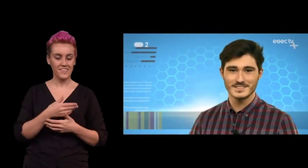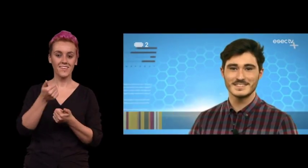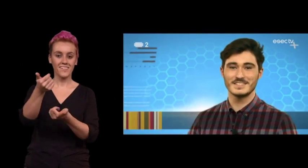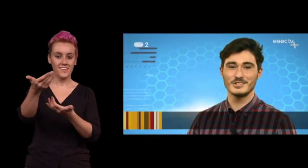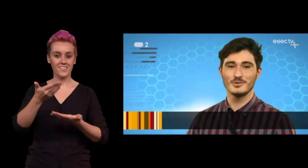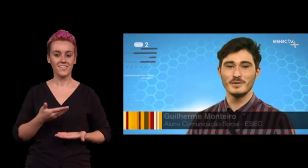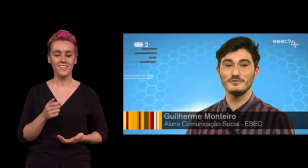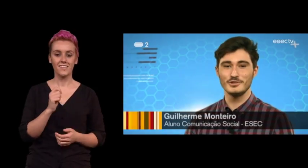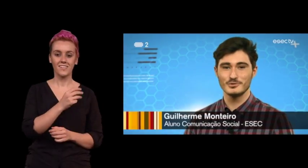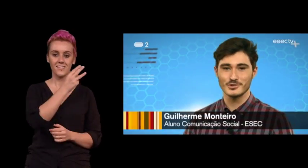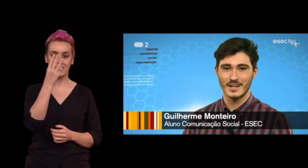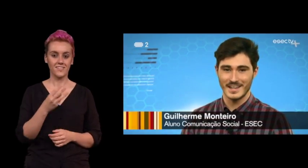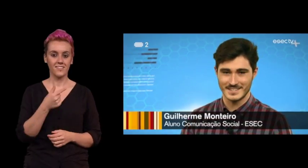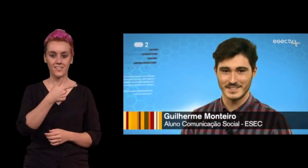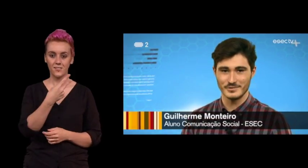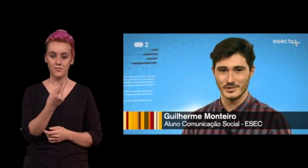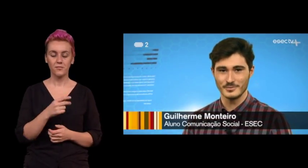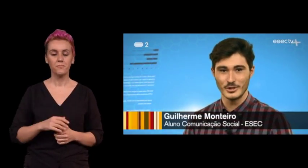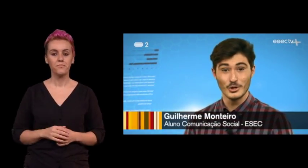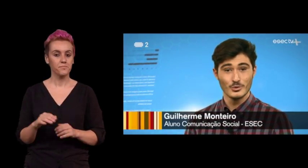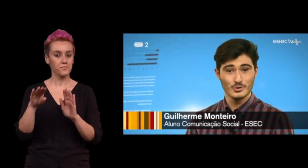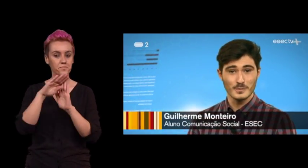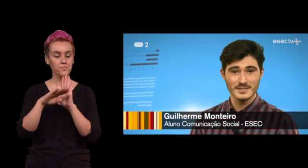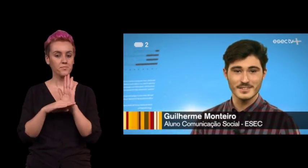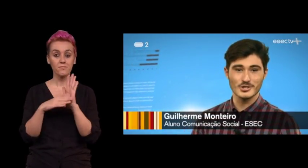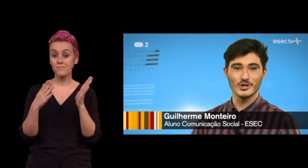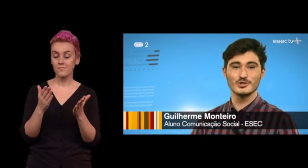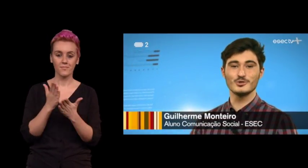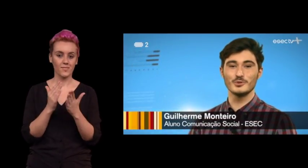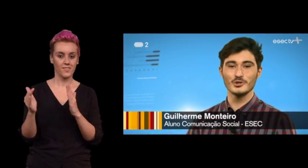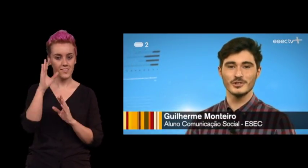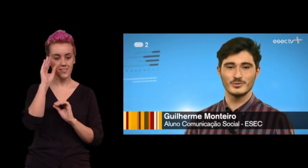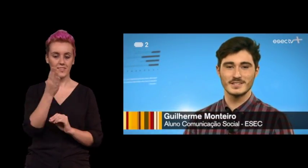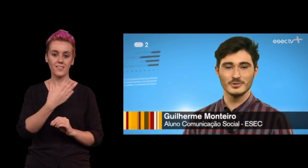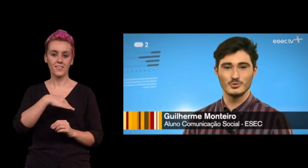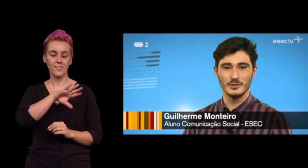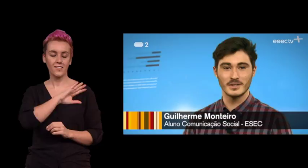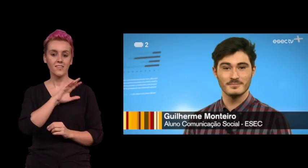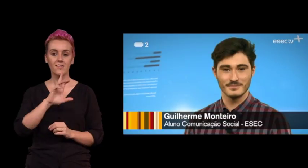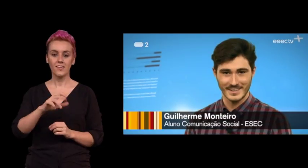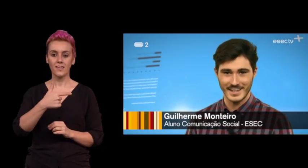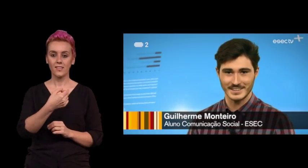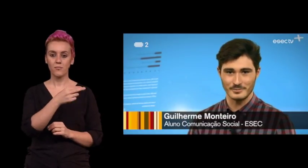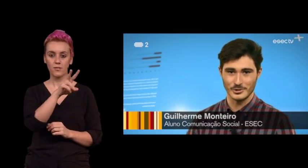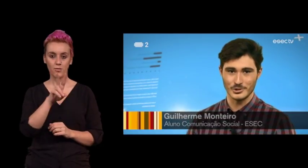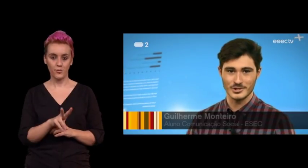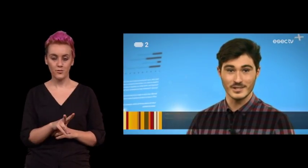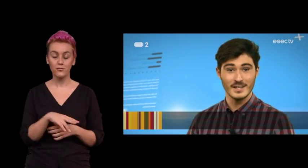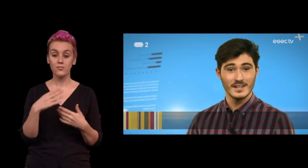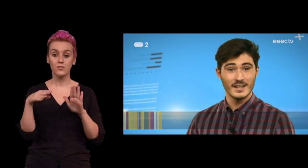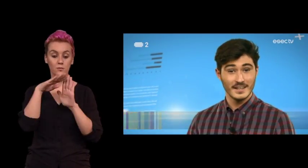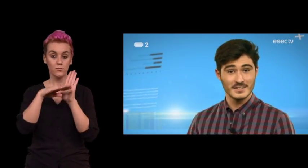boa noite, sejam bem-vindos à EZEI TV, o espaço da Escola Superior de Educação de Coimbra, na